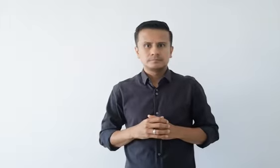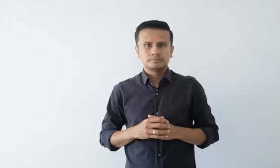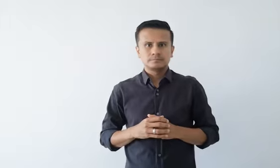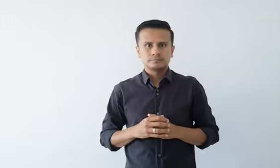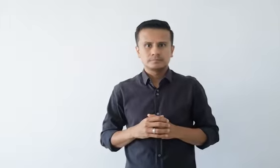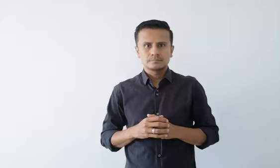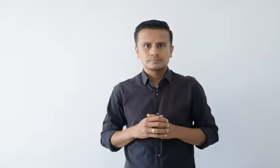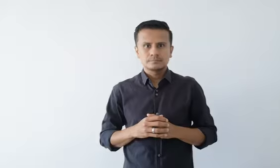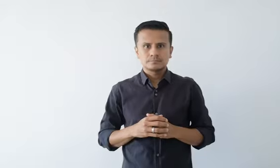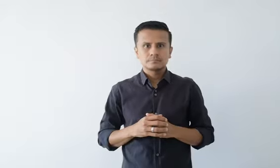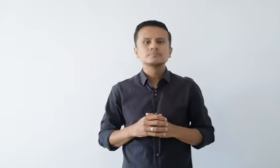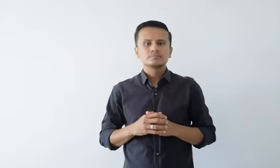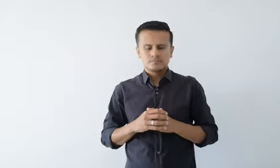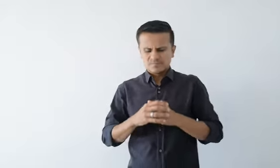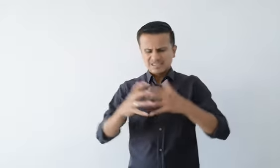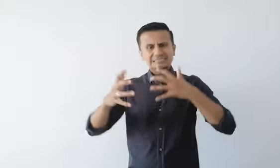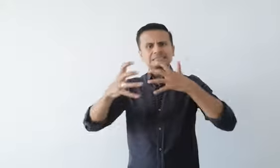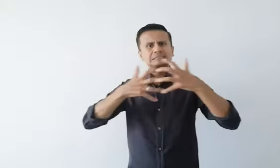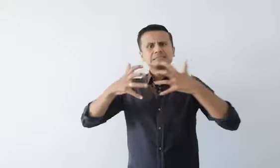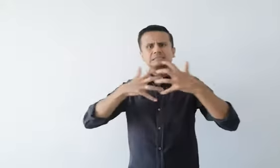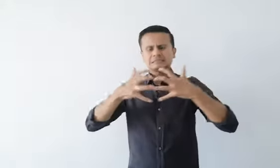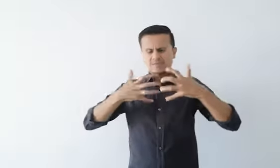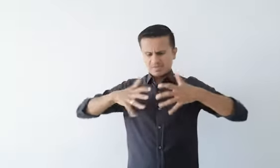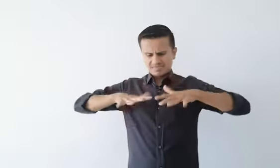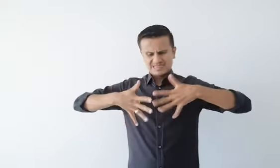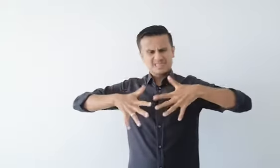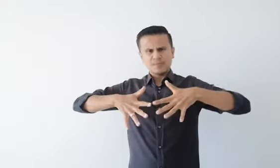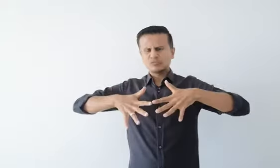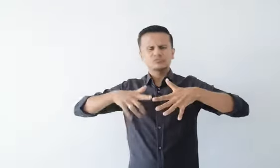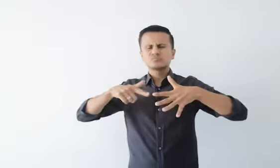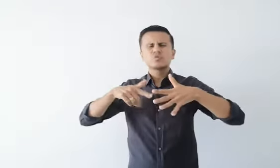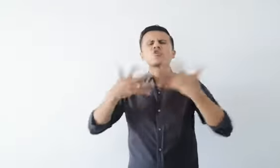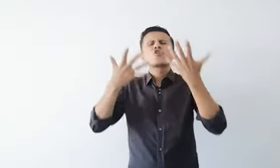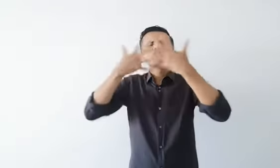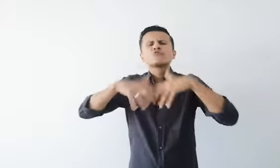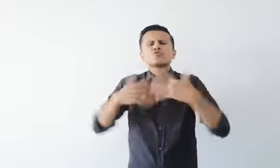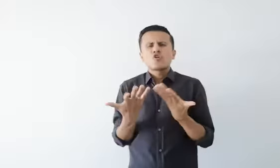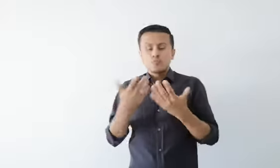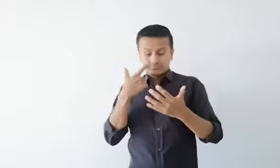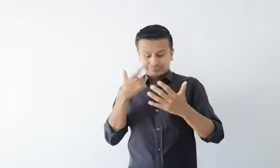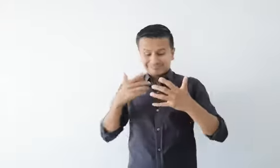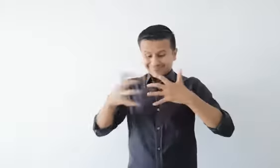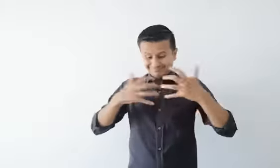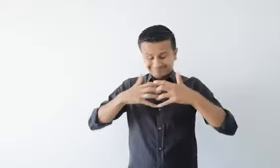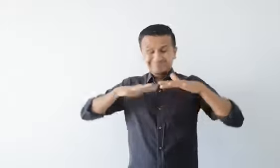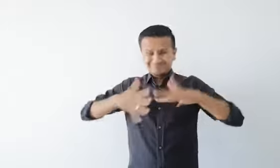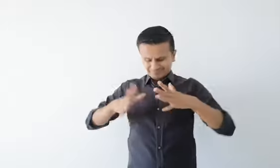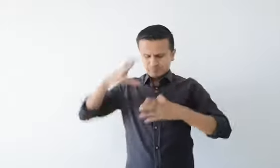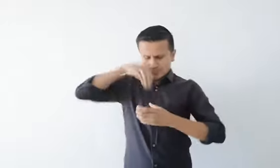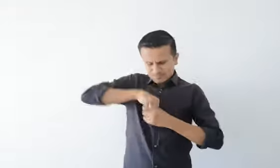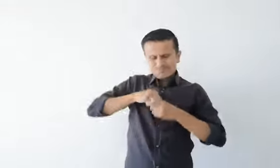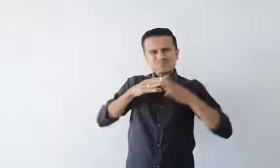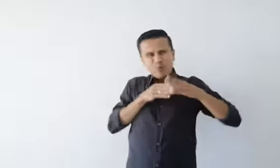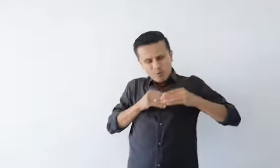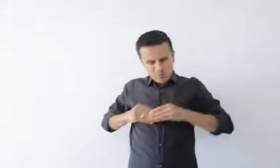El funcionamiento del sistema nervioso El sistema nervioso es un conjunto de órganos y red de tígitos nerviosos